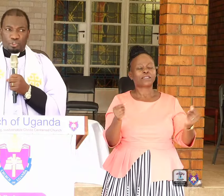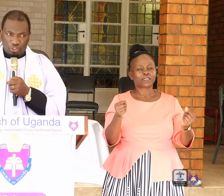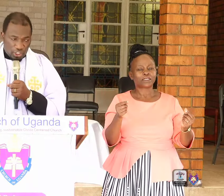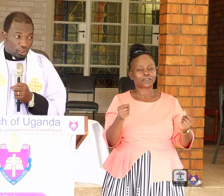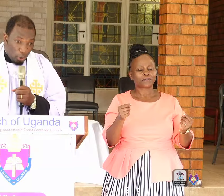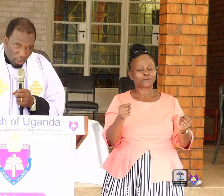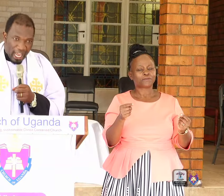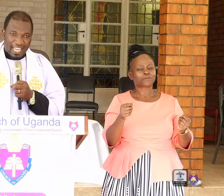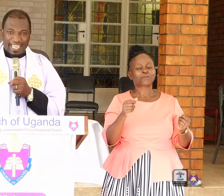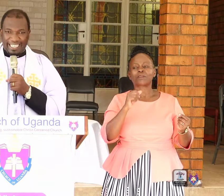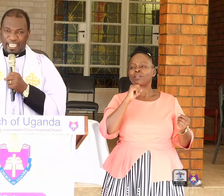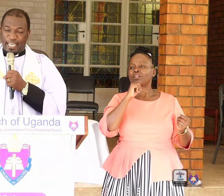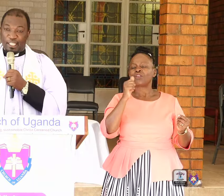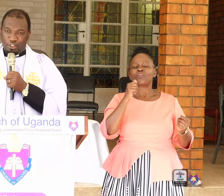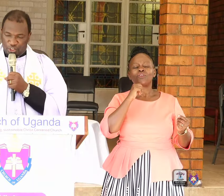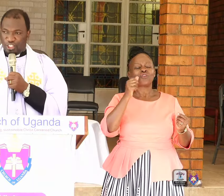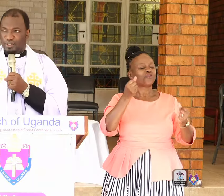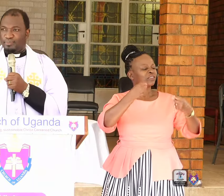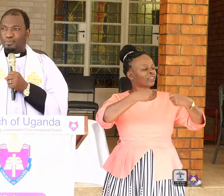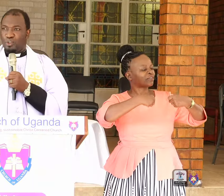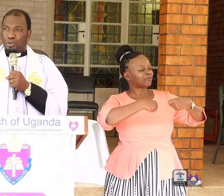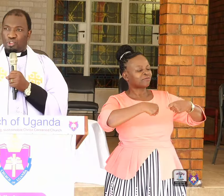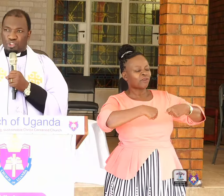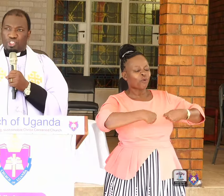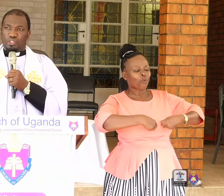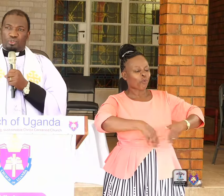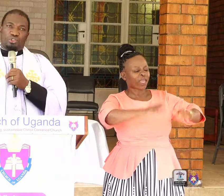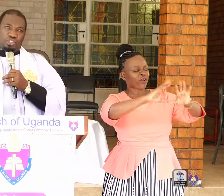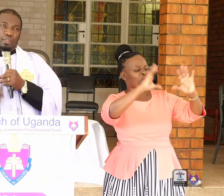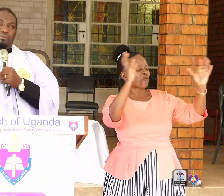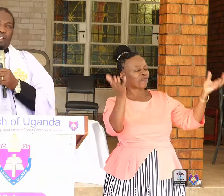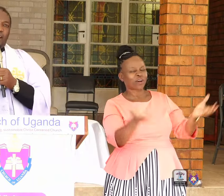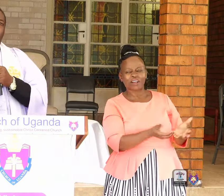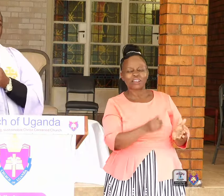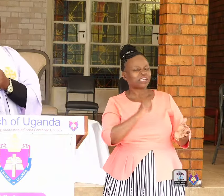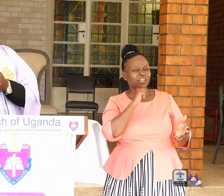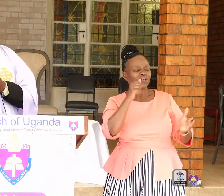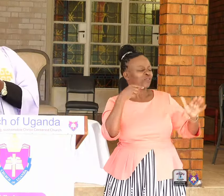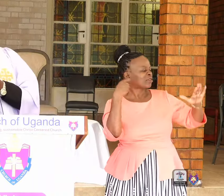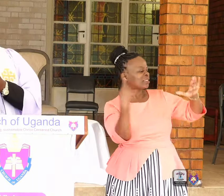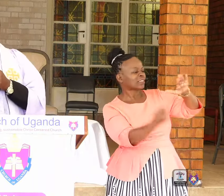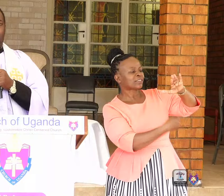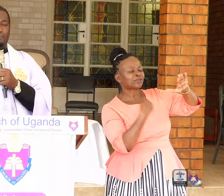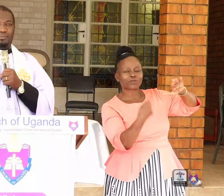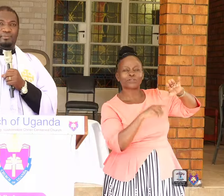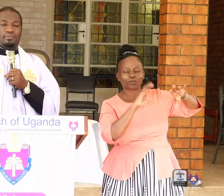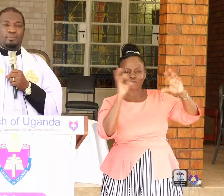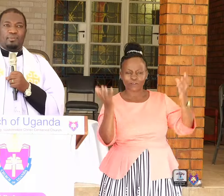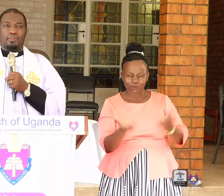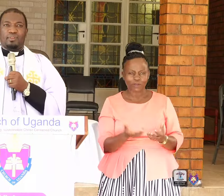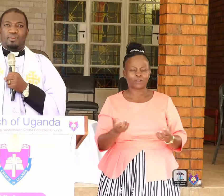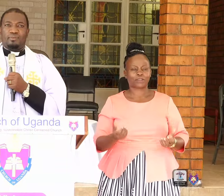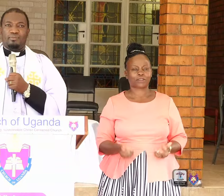so si nkola ey'ensi, so si mbeera ya nsi.